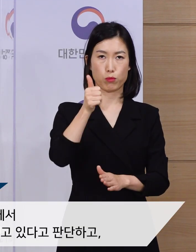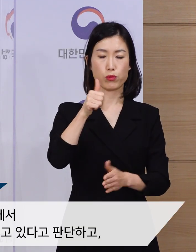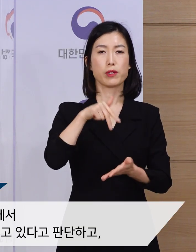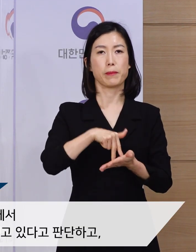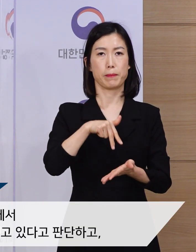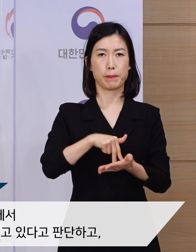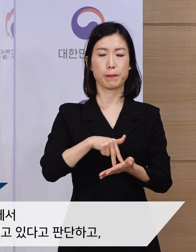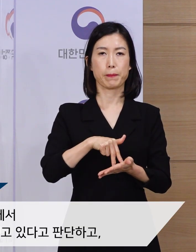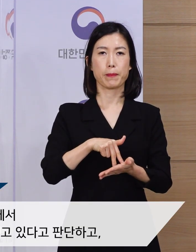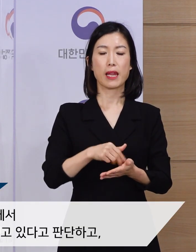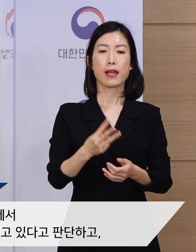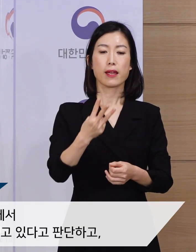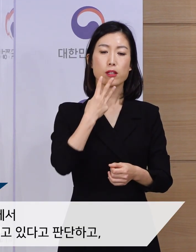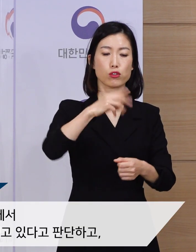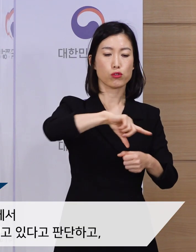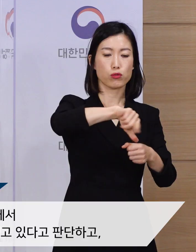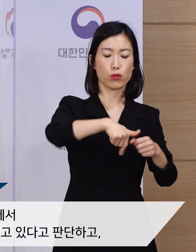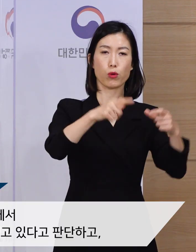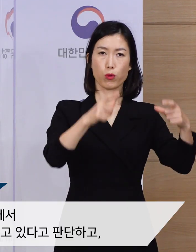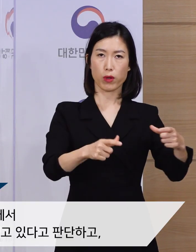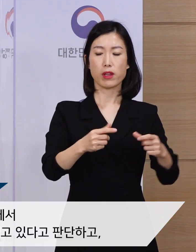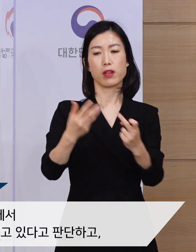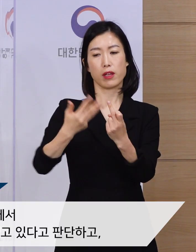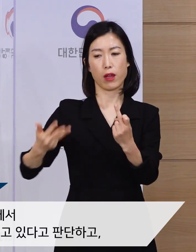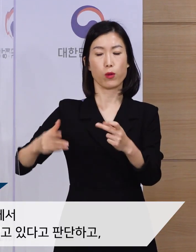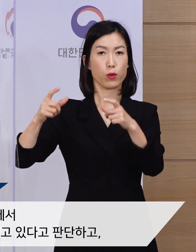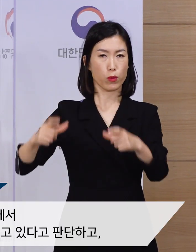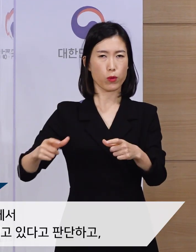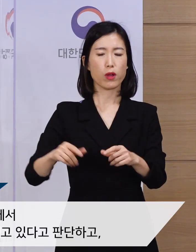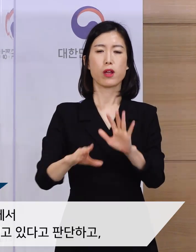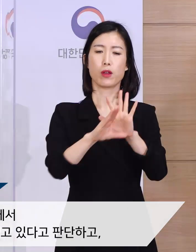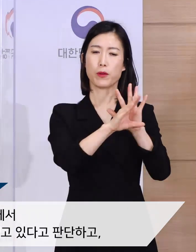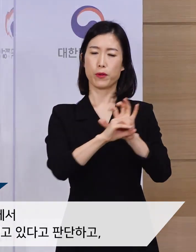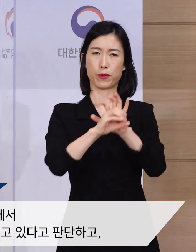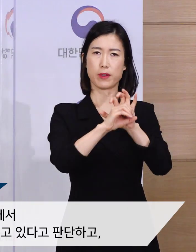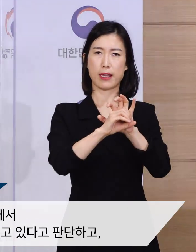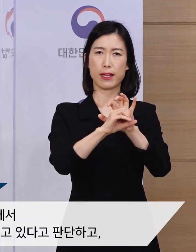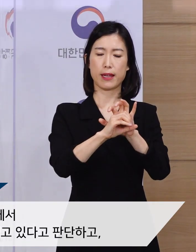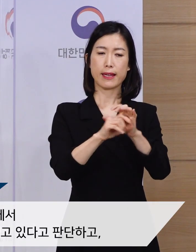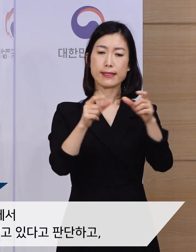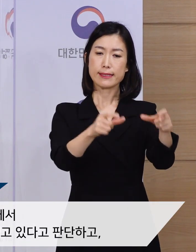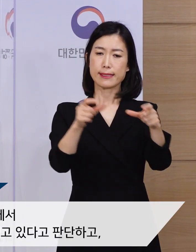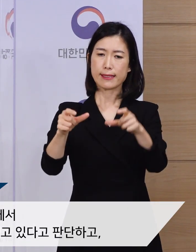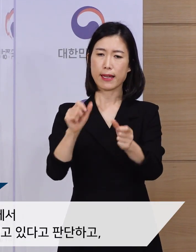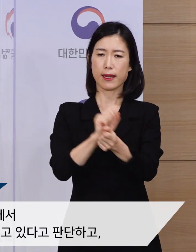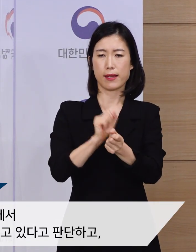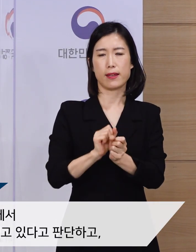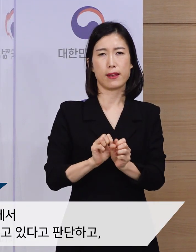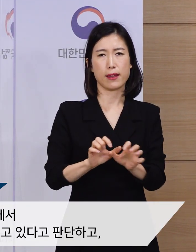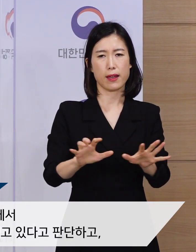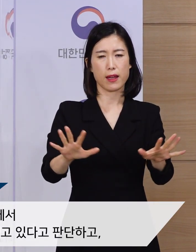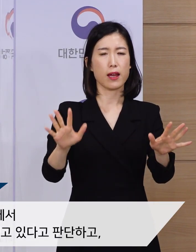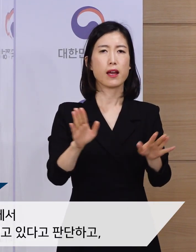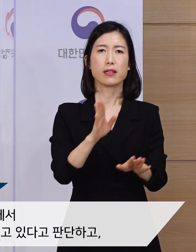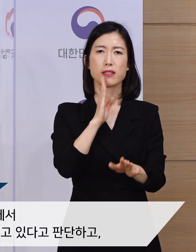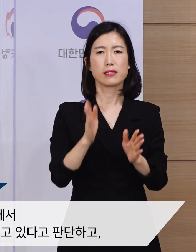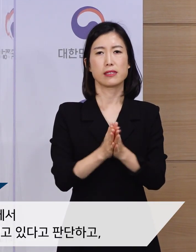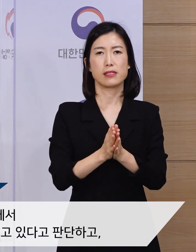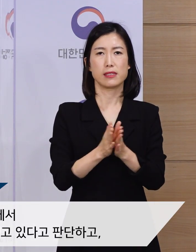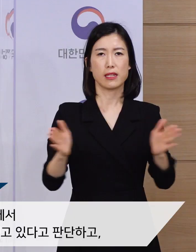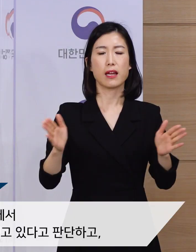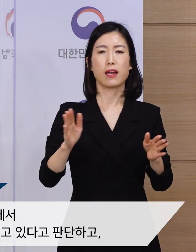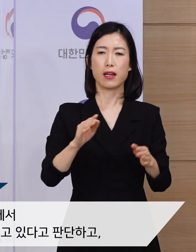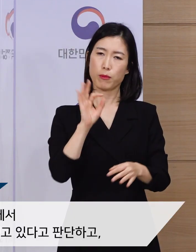중앙재난안전대책본부는 수도권과 강원도에서 코로나19의 지역사회 유행이 본격적으로